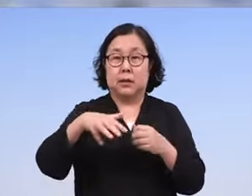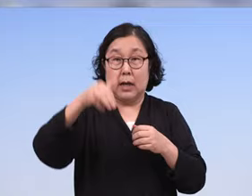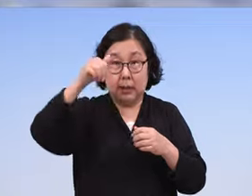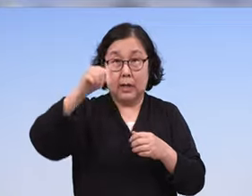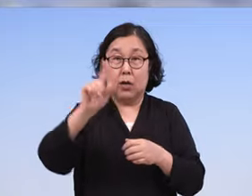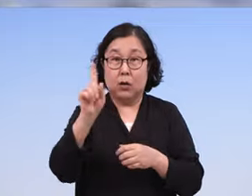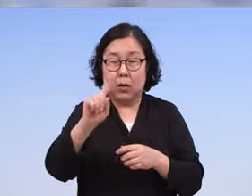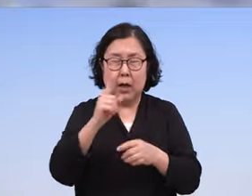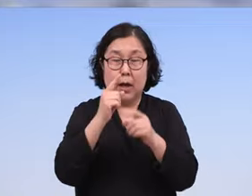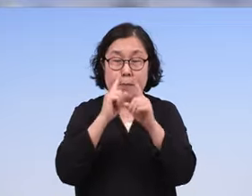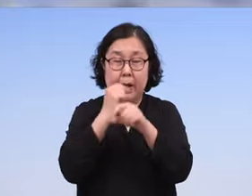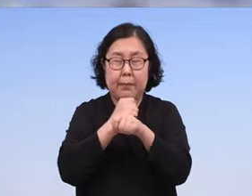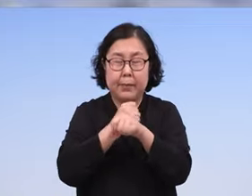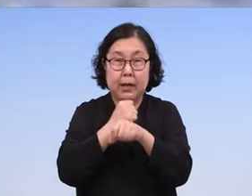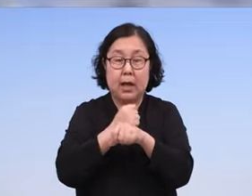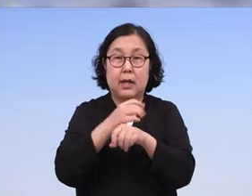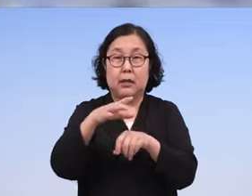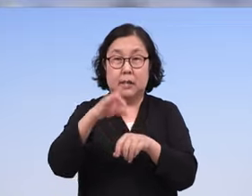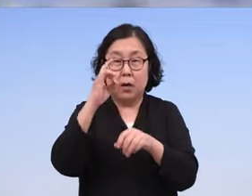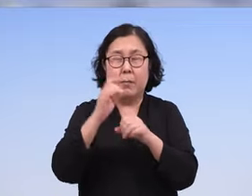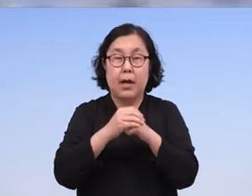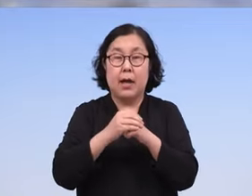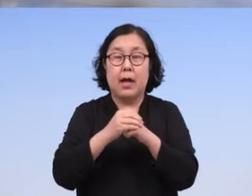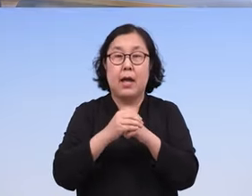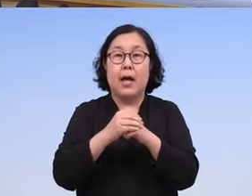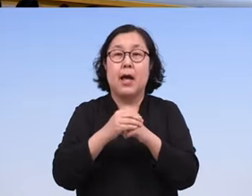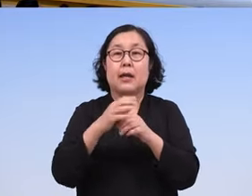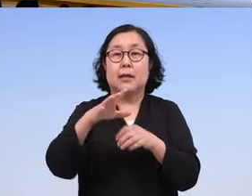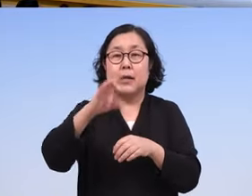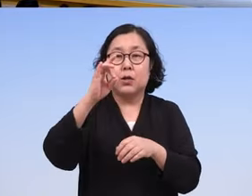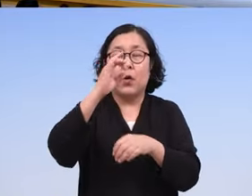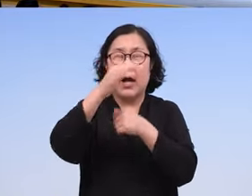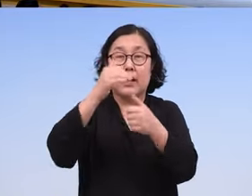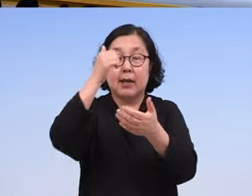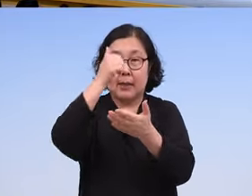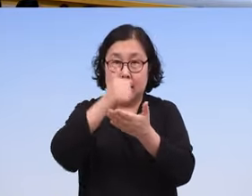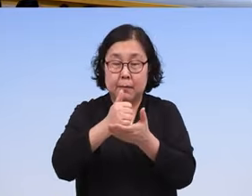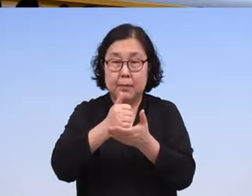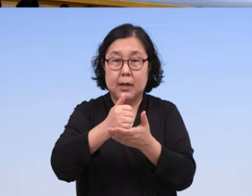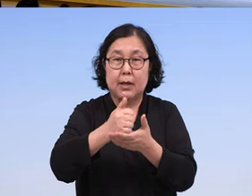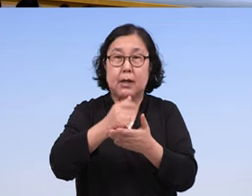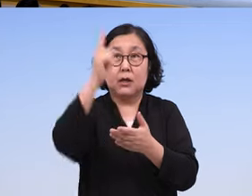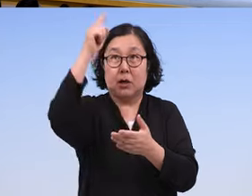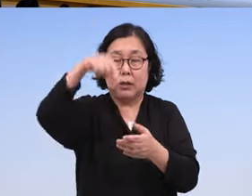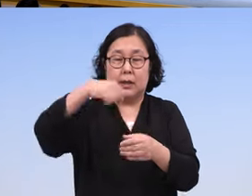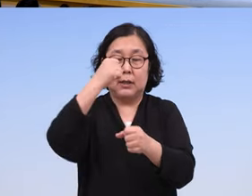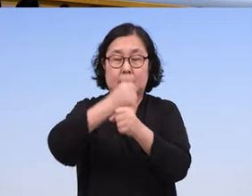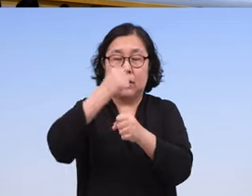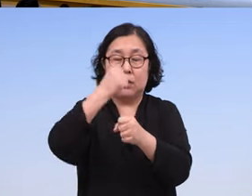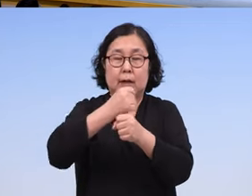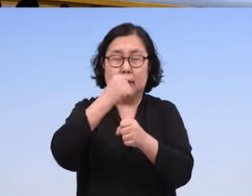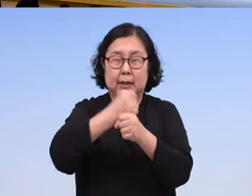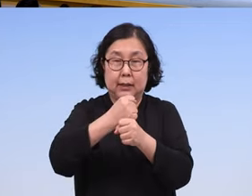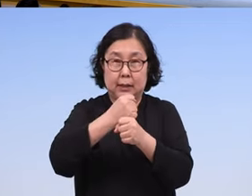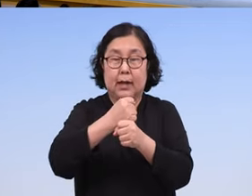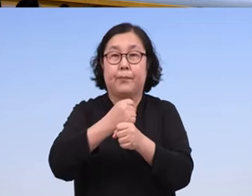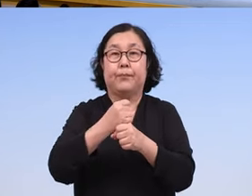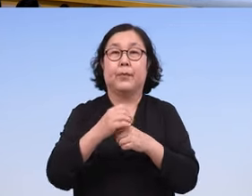말씀을 시작합니까? 맨 처음에 성경이 창세기 1장 태초에 하나님이 천지를